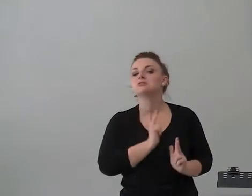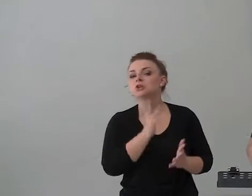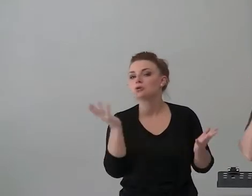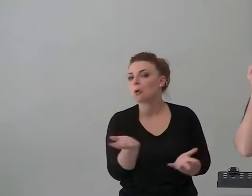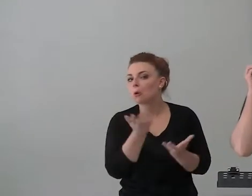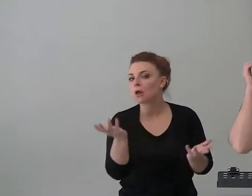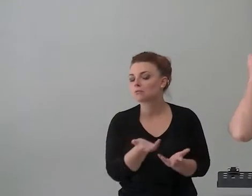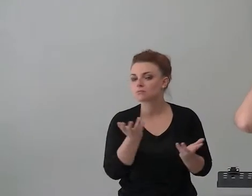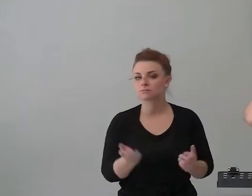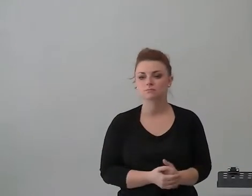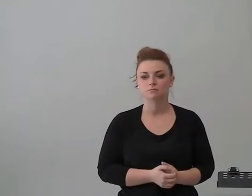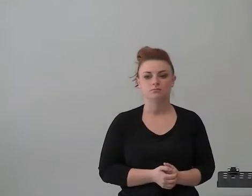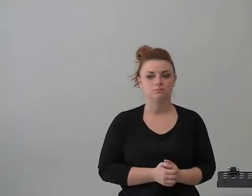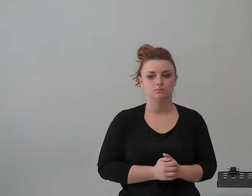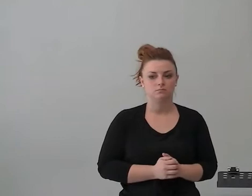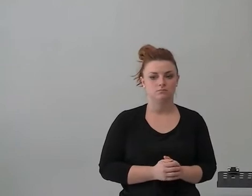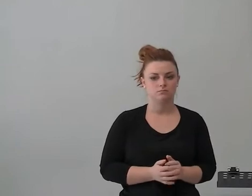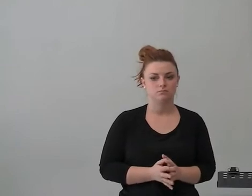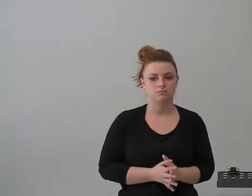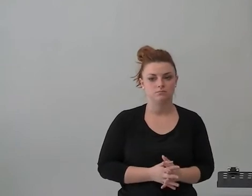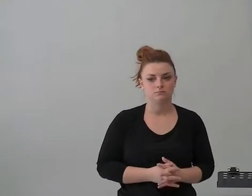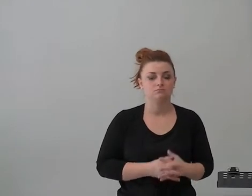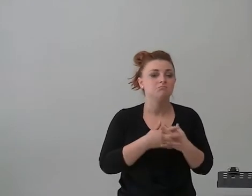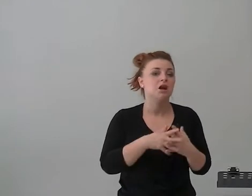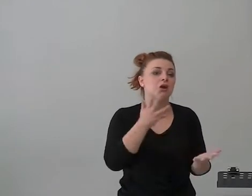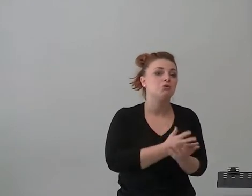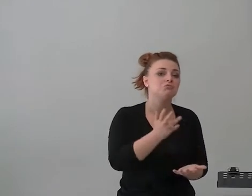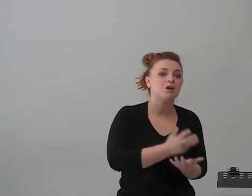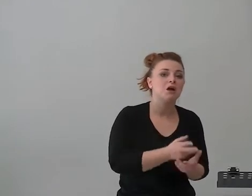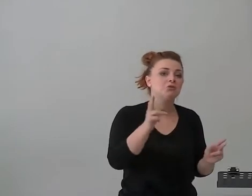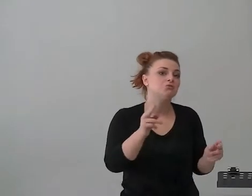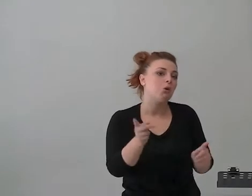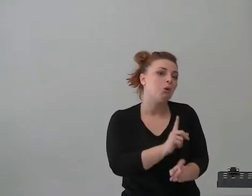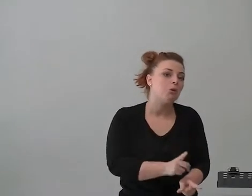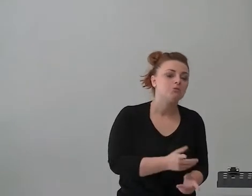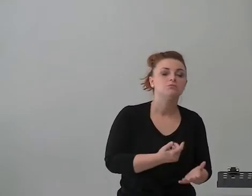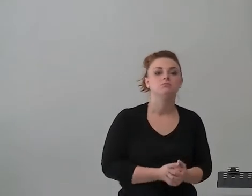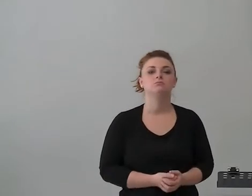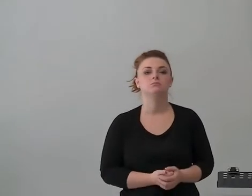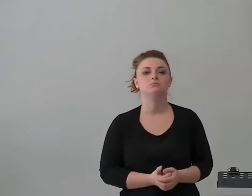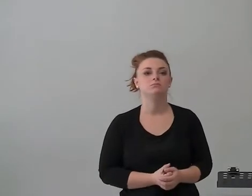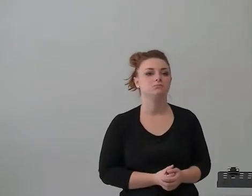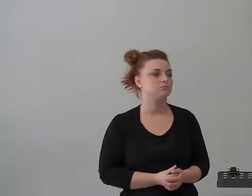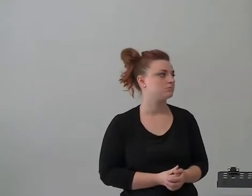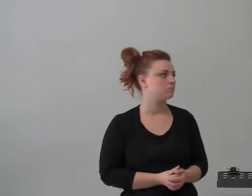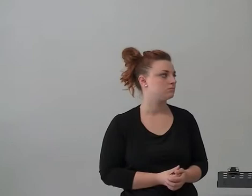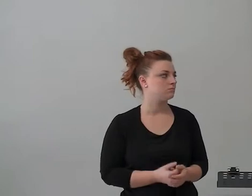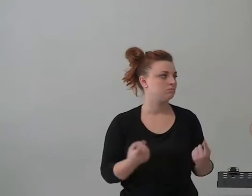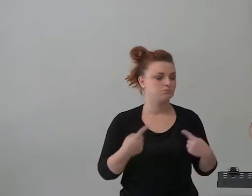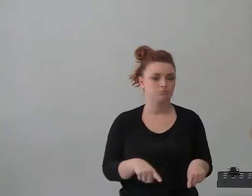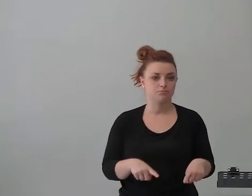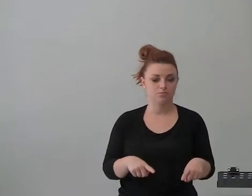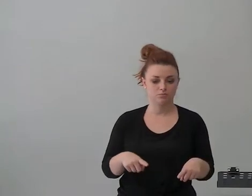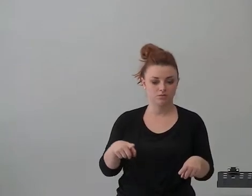spirituale. Insegnare quello che non conoscono. Parlare del Signore. E questo è il modo in cui lo faccio. Ad esempio,